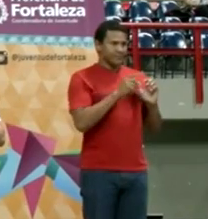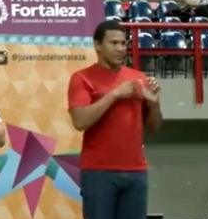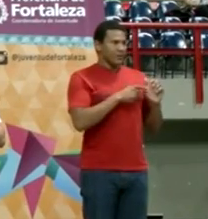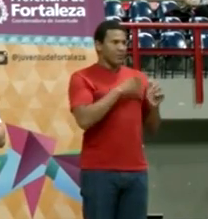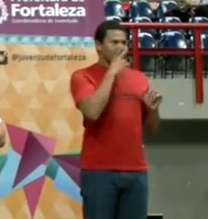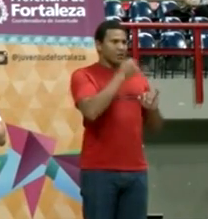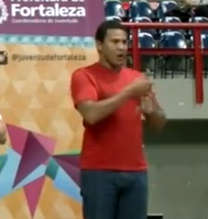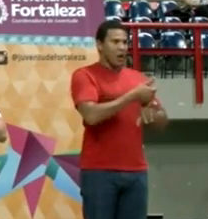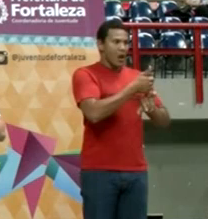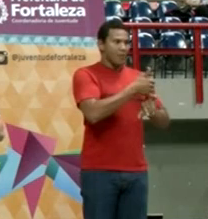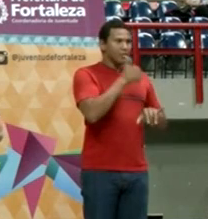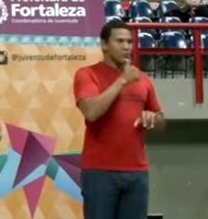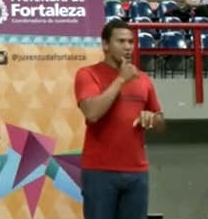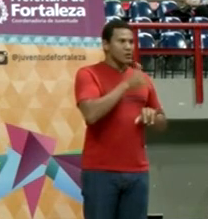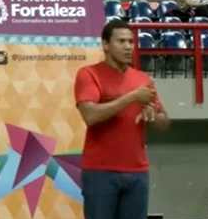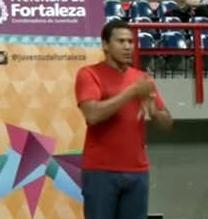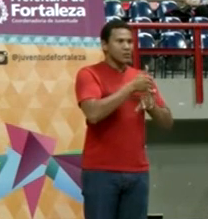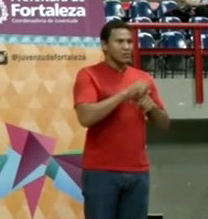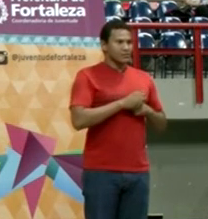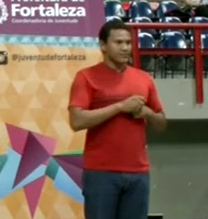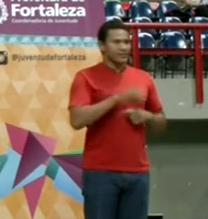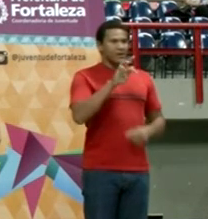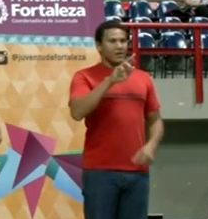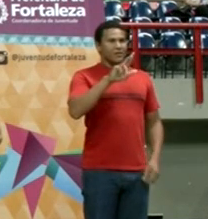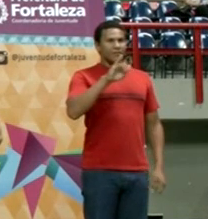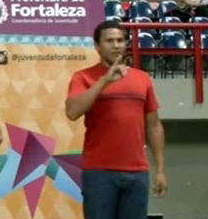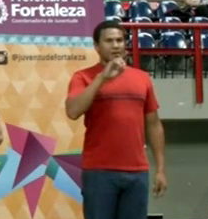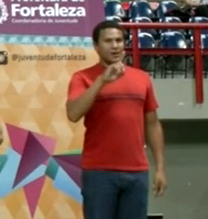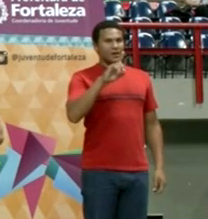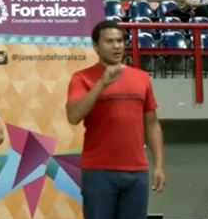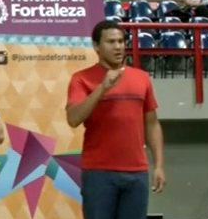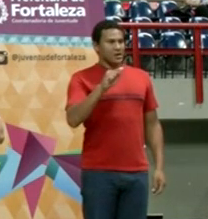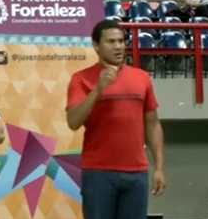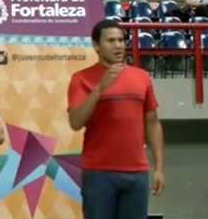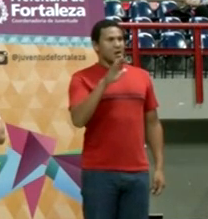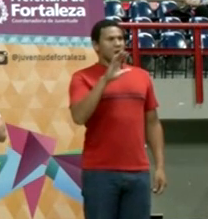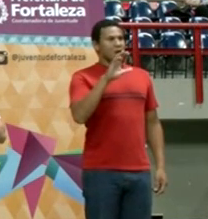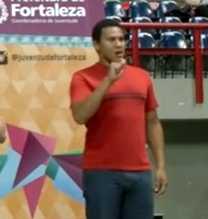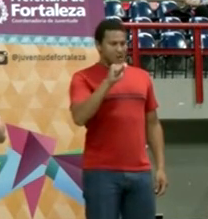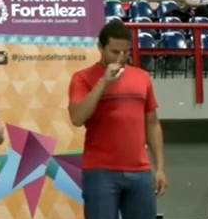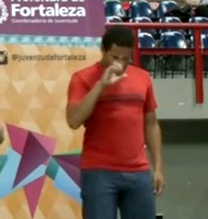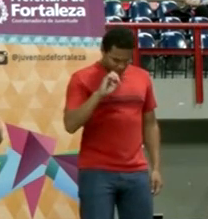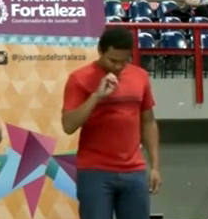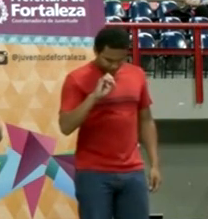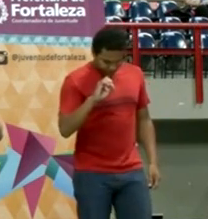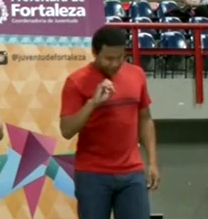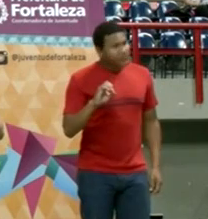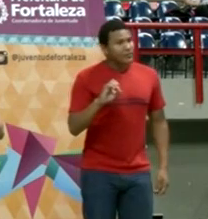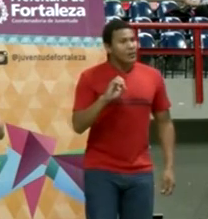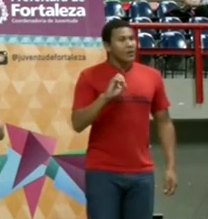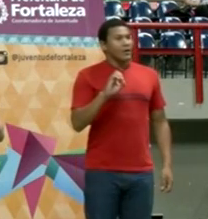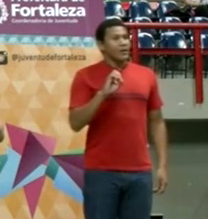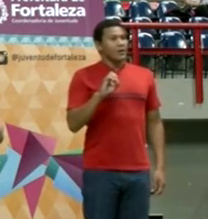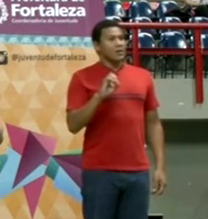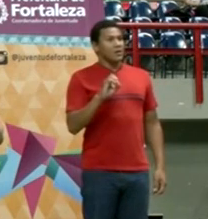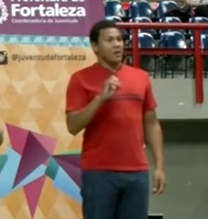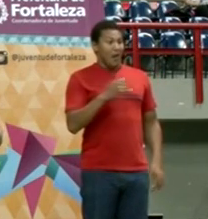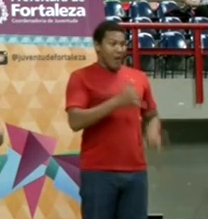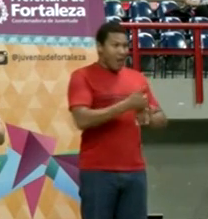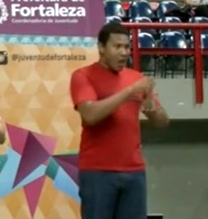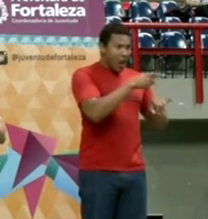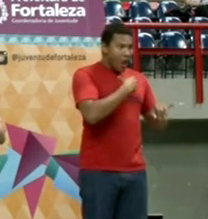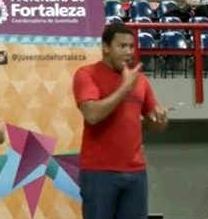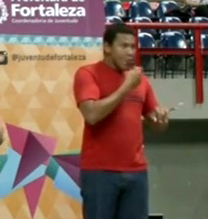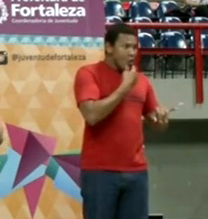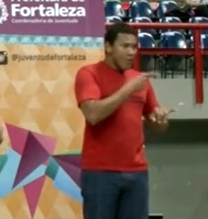um caso com aquela artista mexicana, Frida Kahlo, tá? E quando ele teve um relacionamento